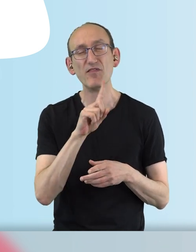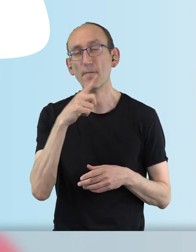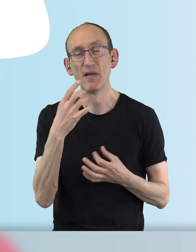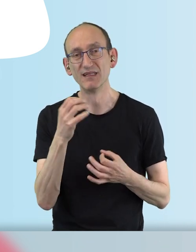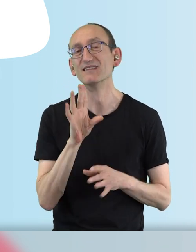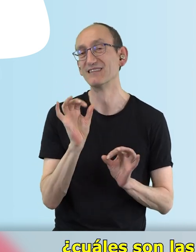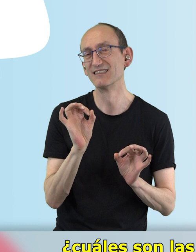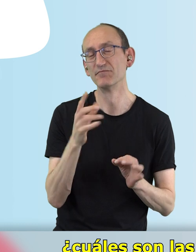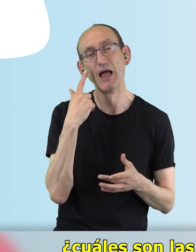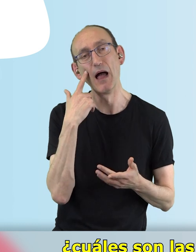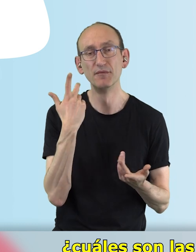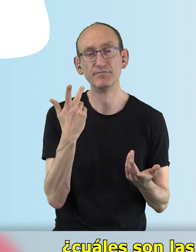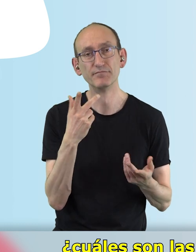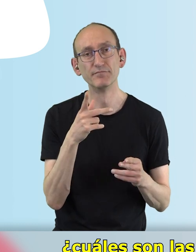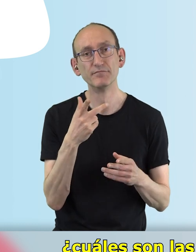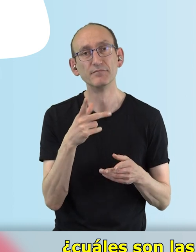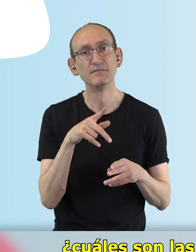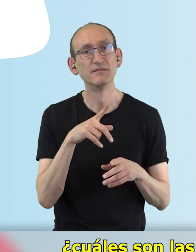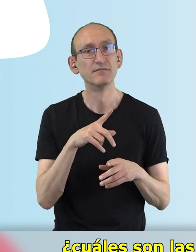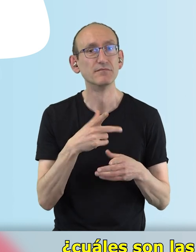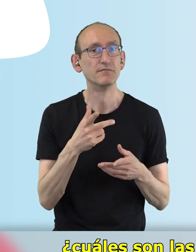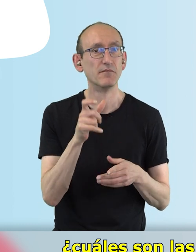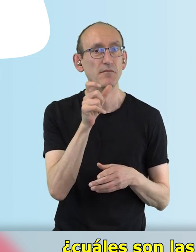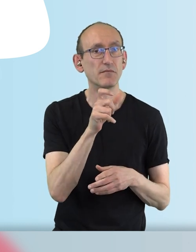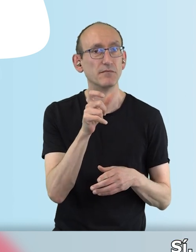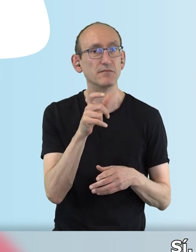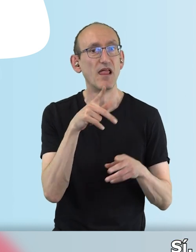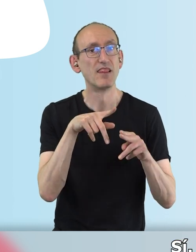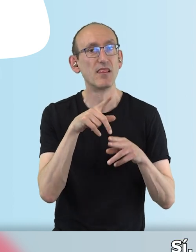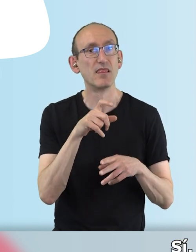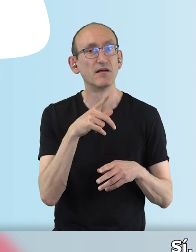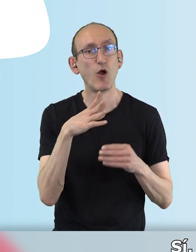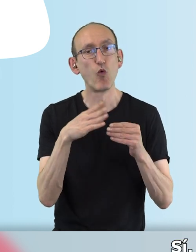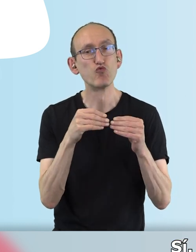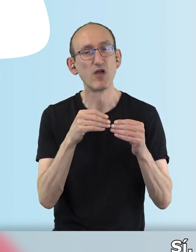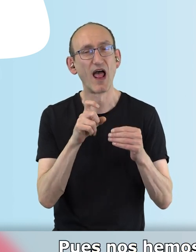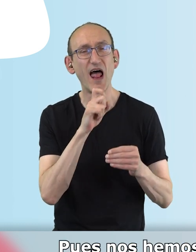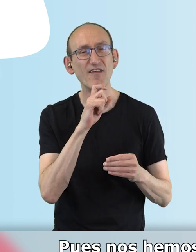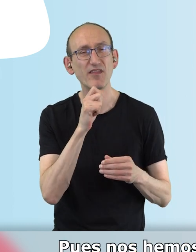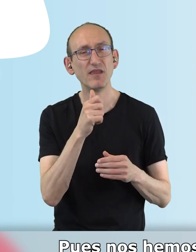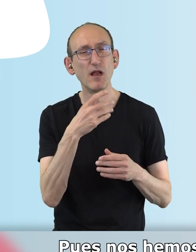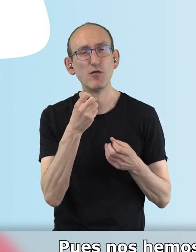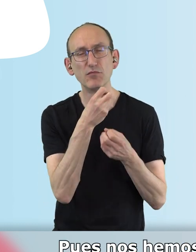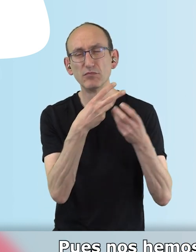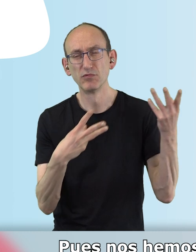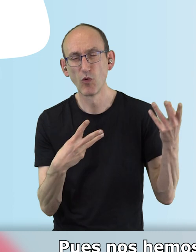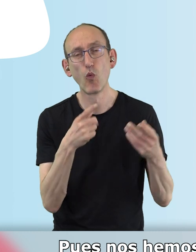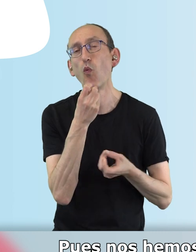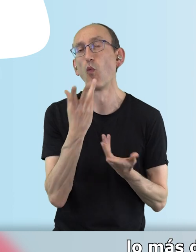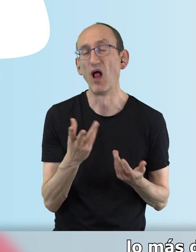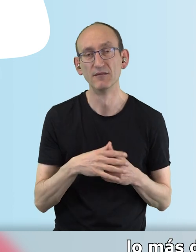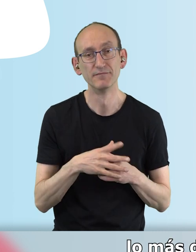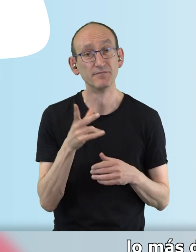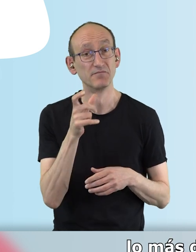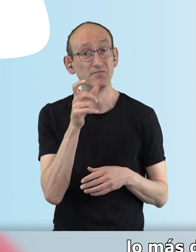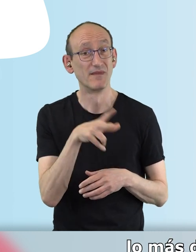dificultad. Sí, exactamente. ¿Cuáles son las dificultades que se generan en su utilización? Pues nos hemos encontrado que en